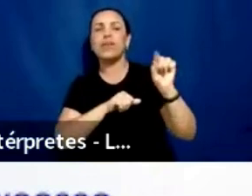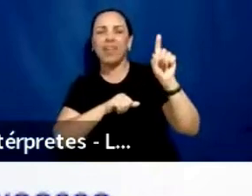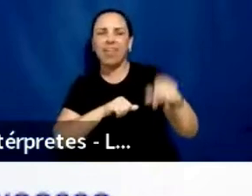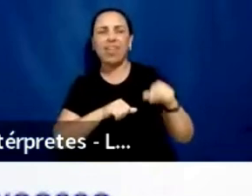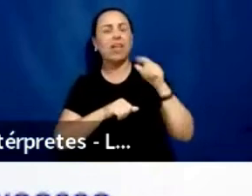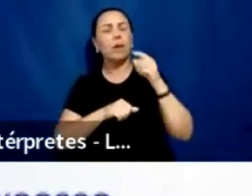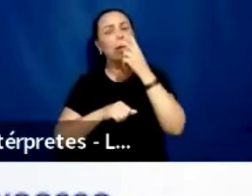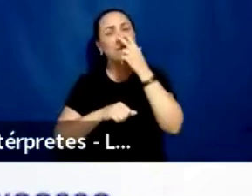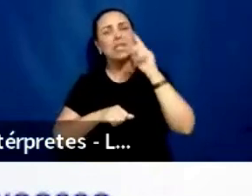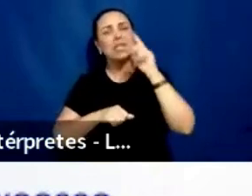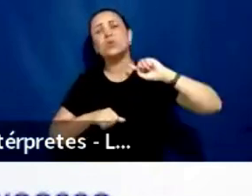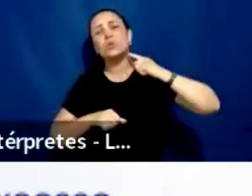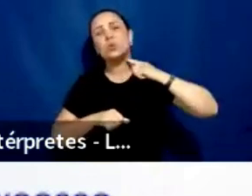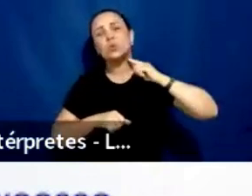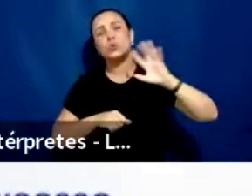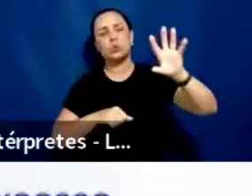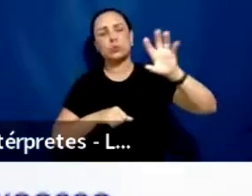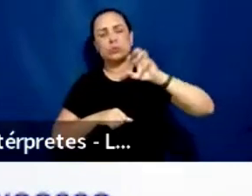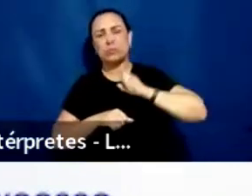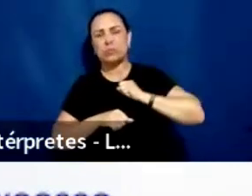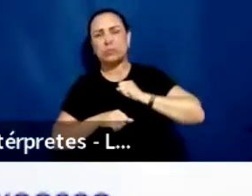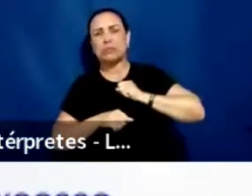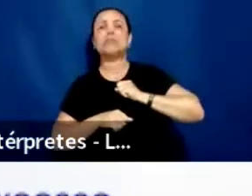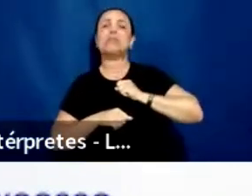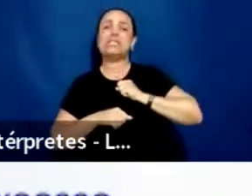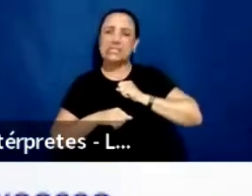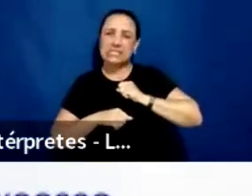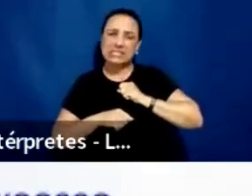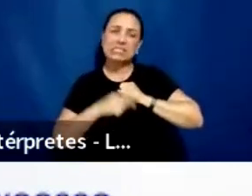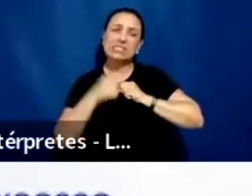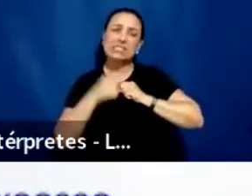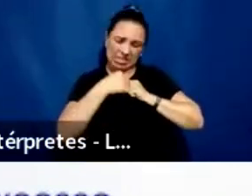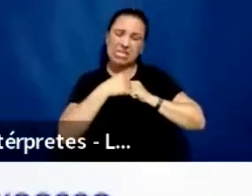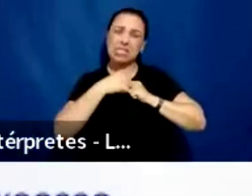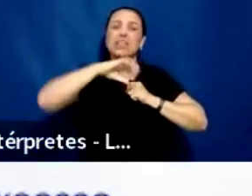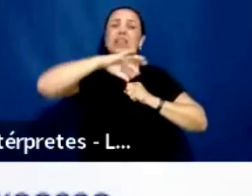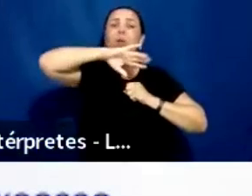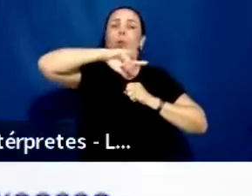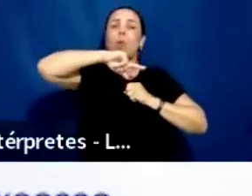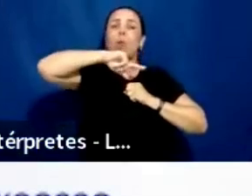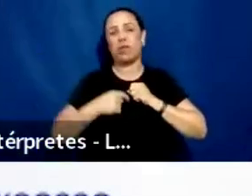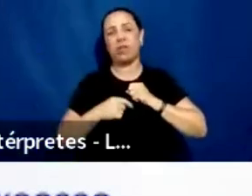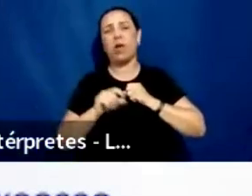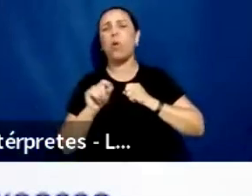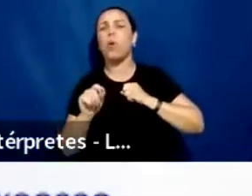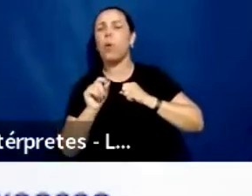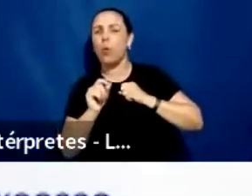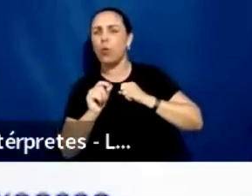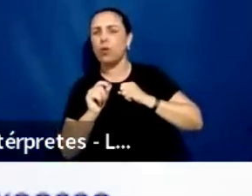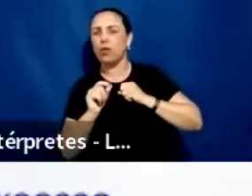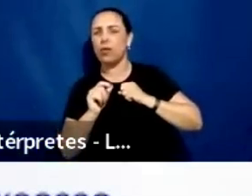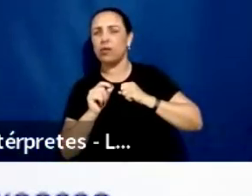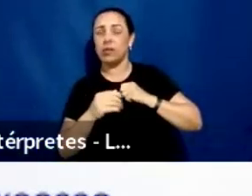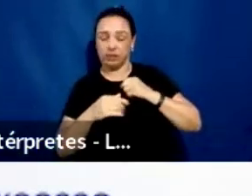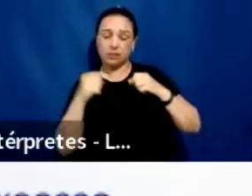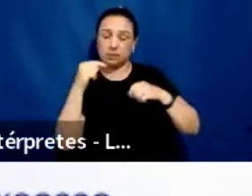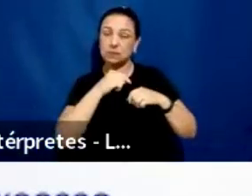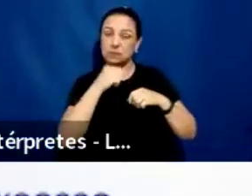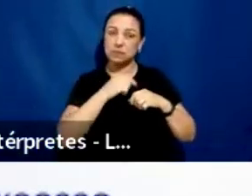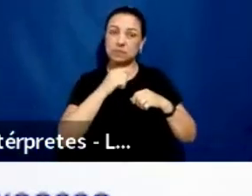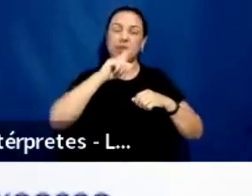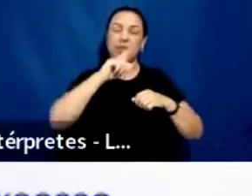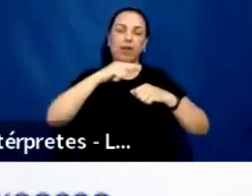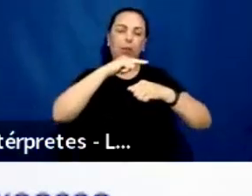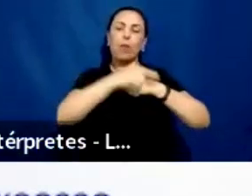livre. Então, nós precisamos também prestar atenção nesse aspecto. Esse átomo isolado,